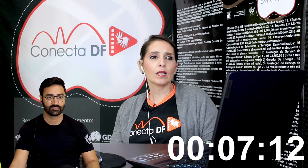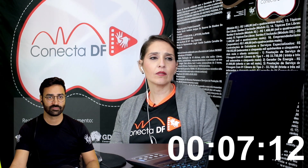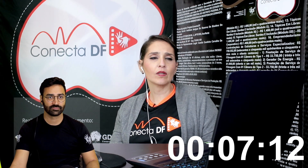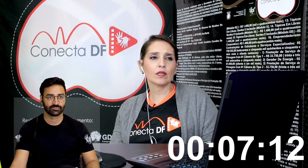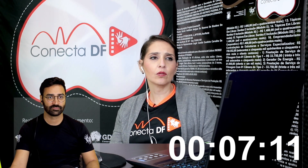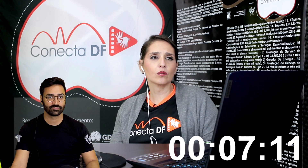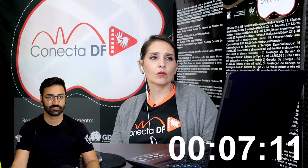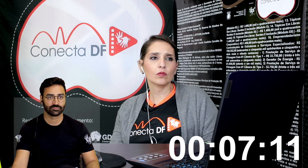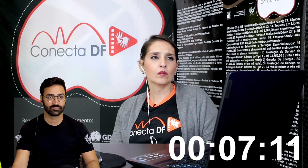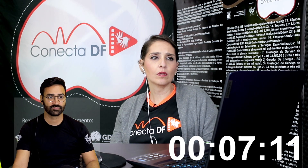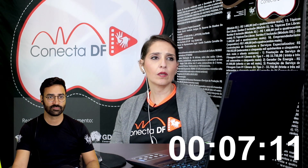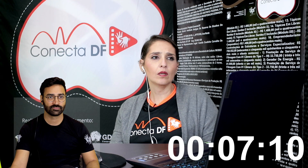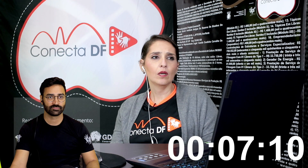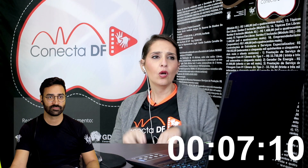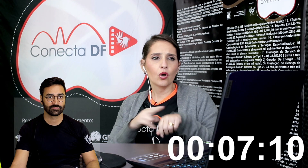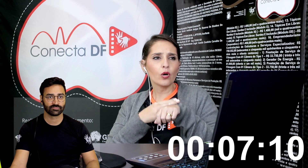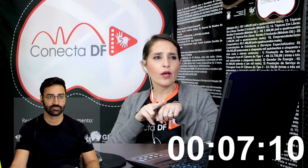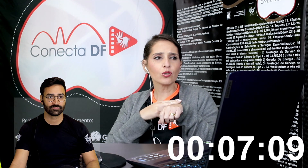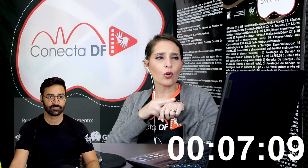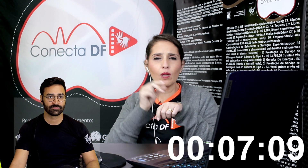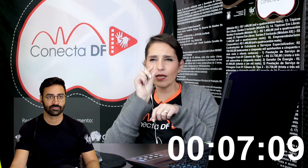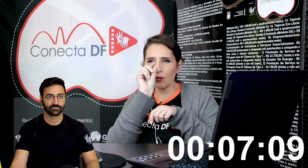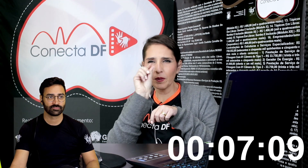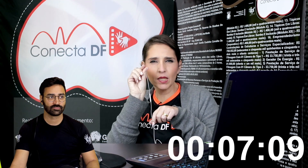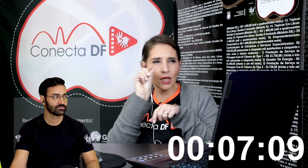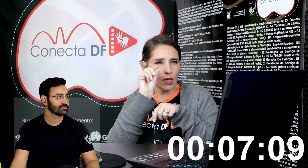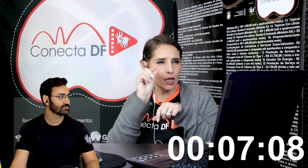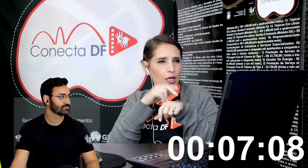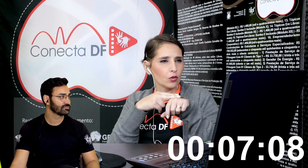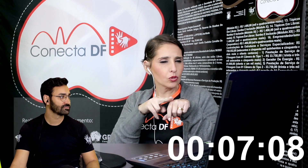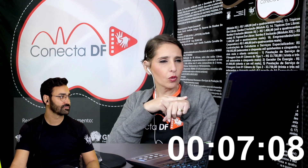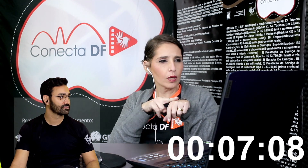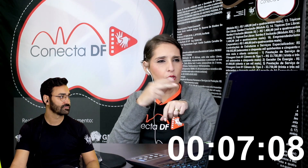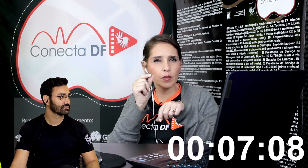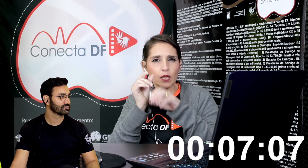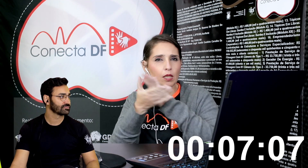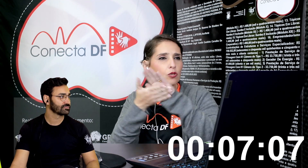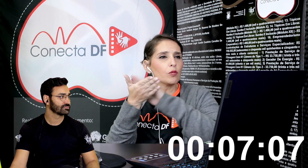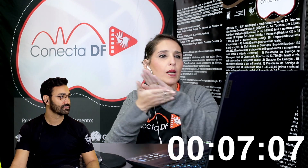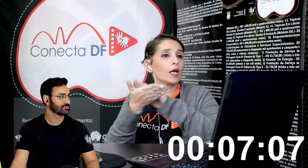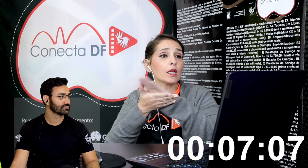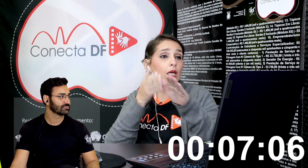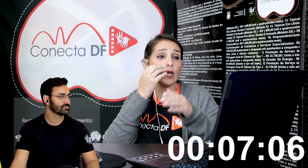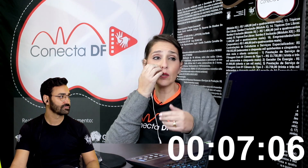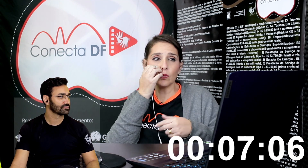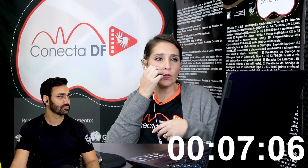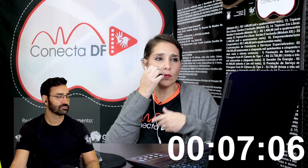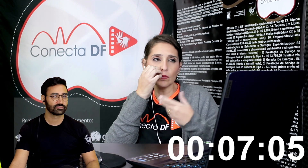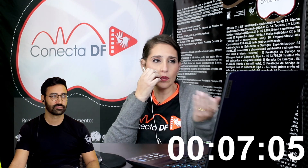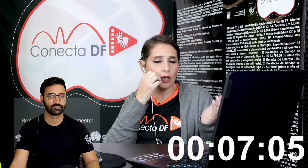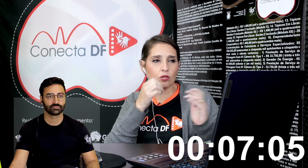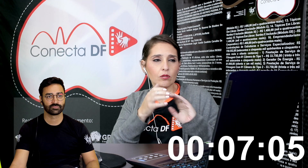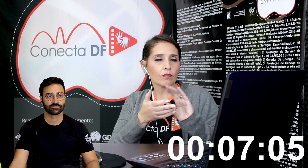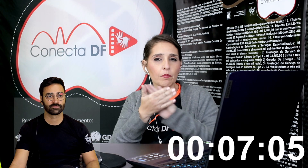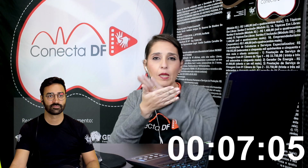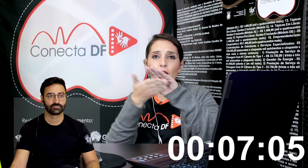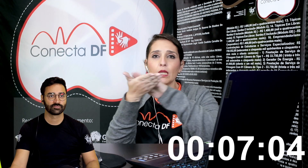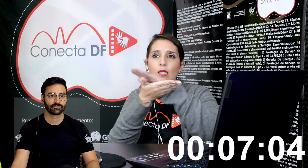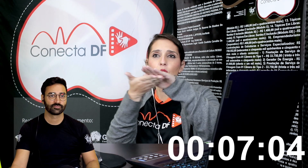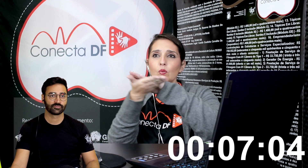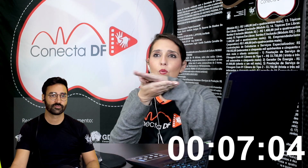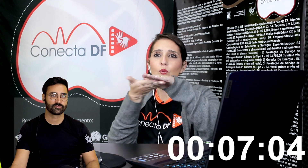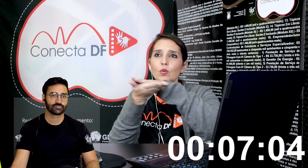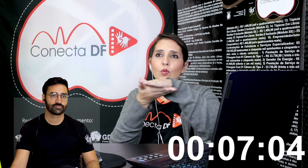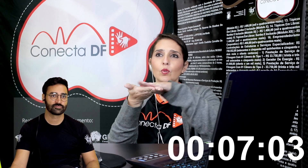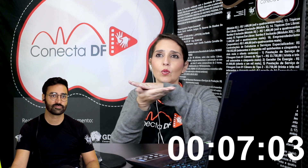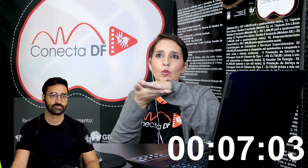Um classificador. Então, eu imaginei assim. O chocolate pequenininho, de brigadeiro. A gente faz